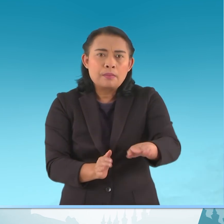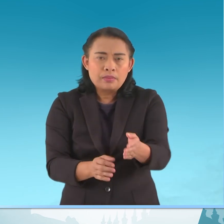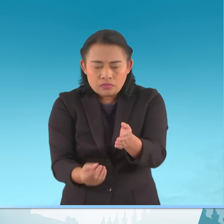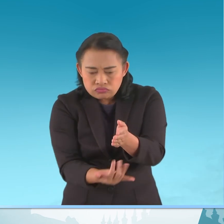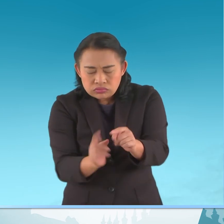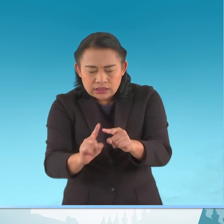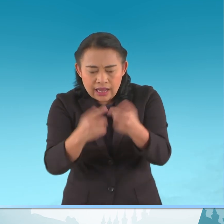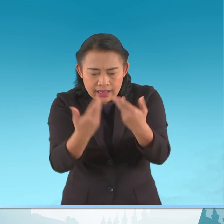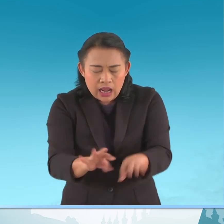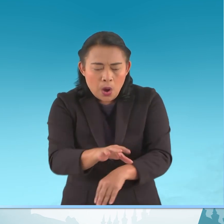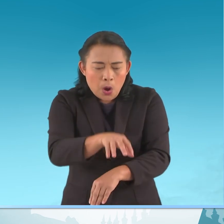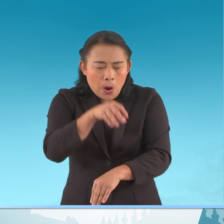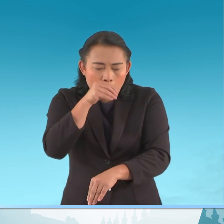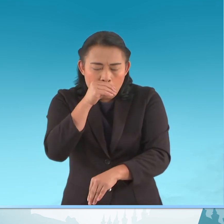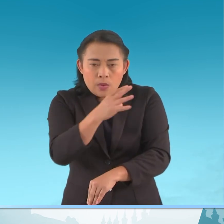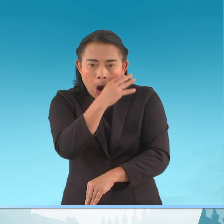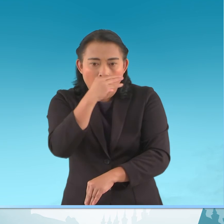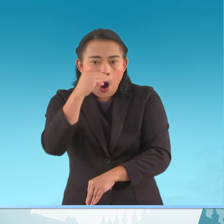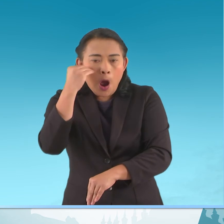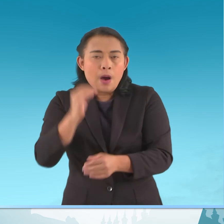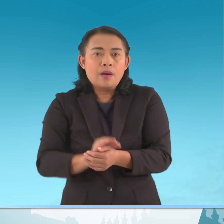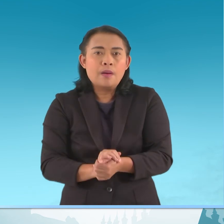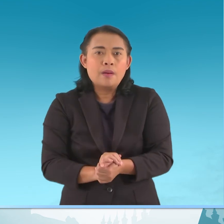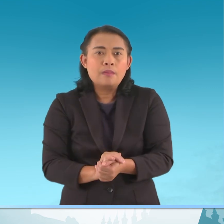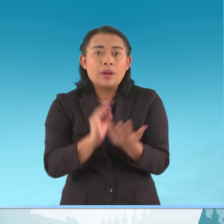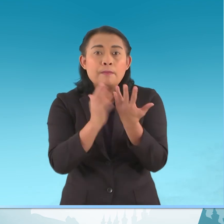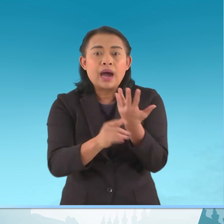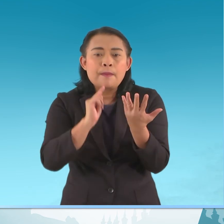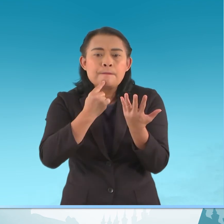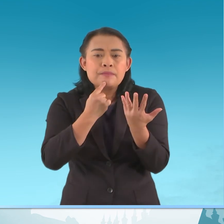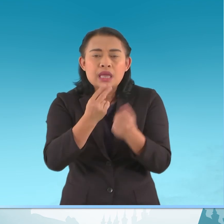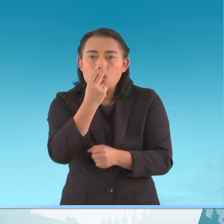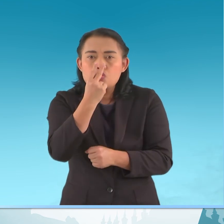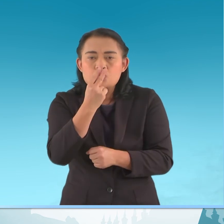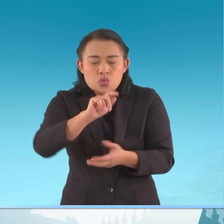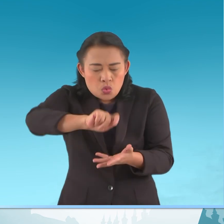และลองทานกับผักดองดูนะครับว่ารสชาติออกมาจะเป็นยังไง